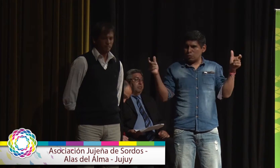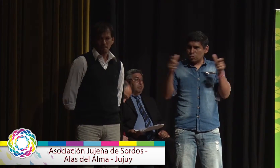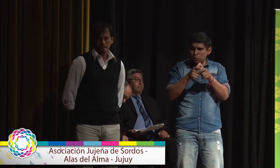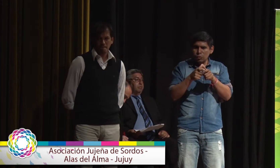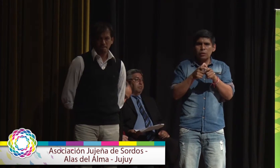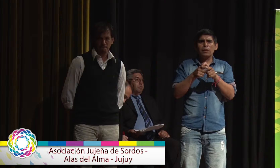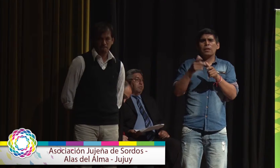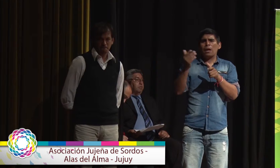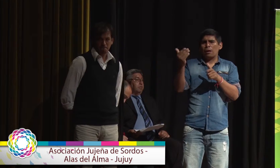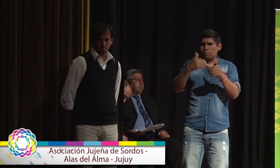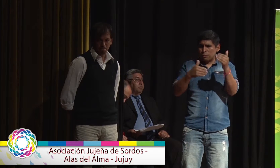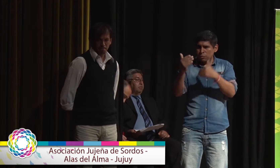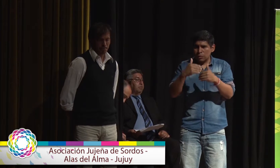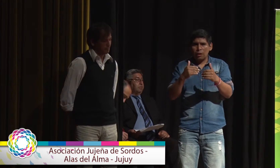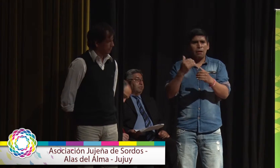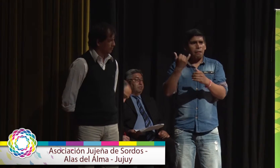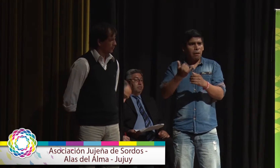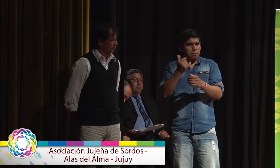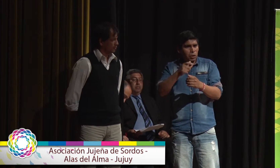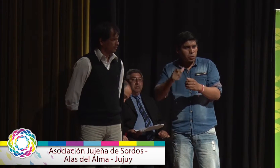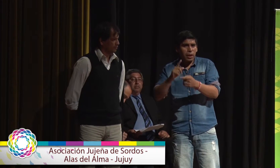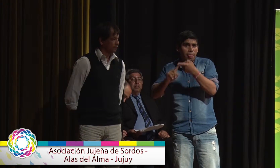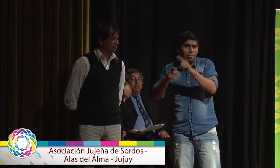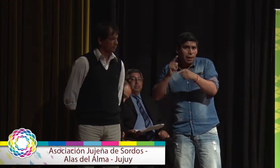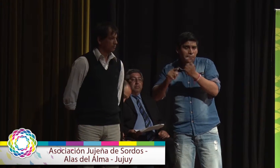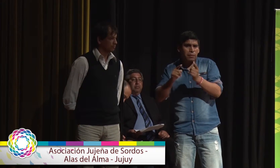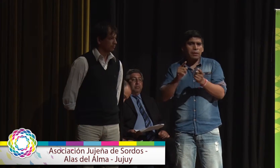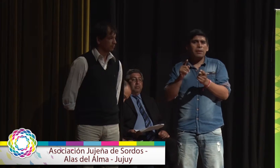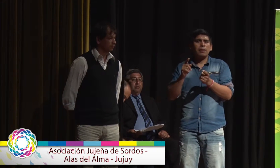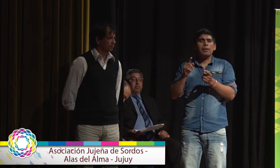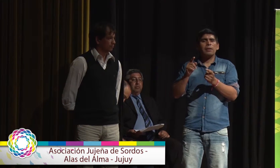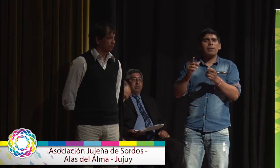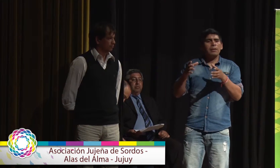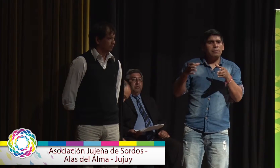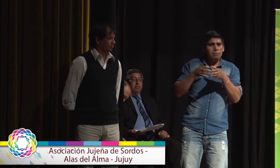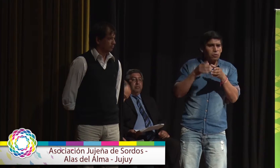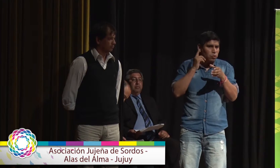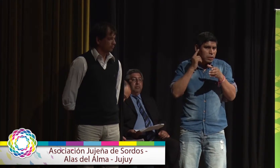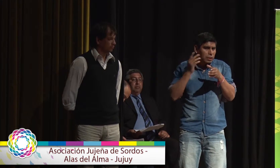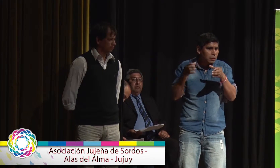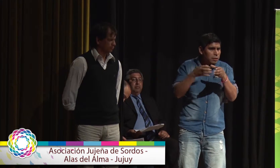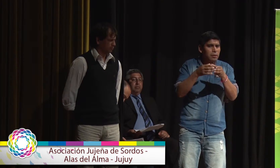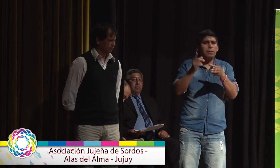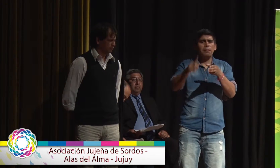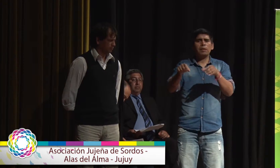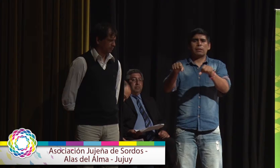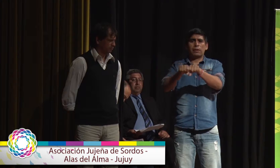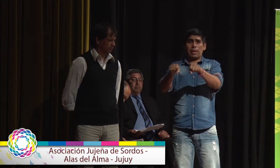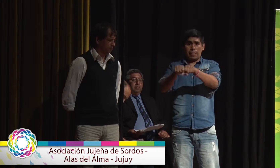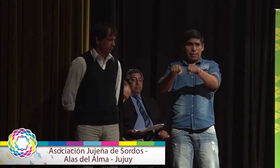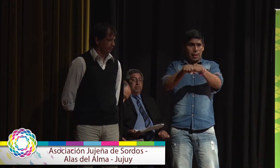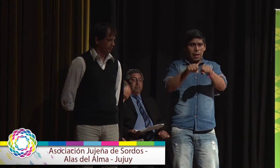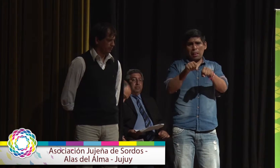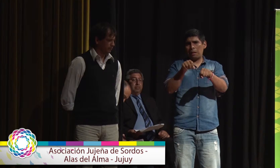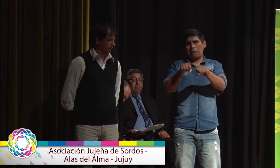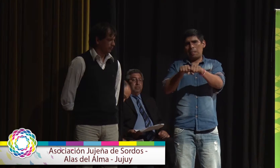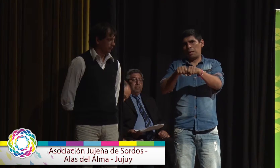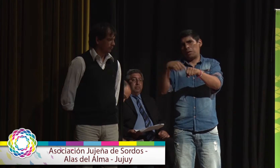Sabemos, y les queremos contar que en Jujuy hay organizaciones de diferentes organismos, el AFCA,